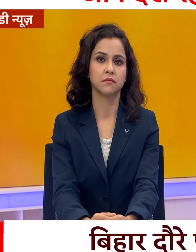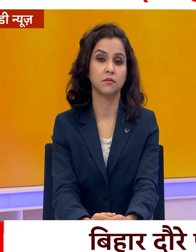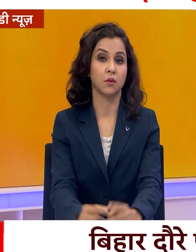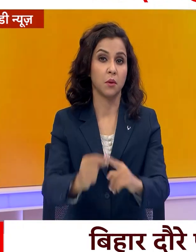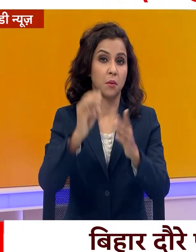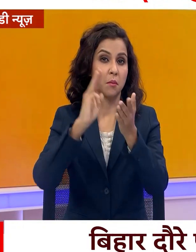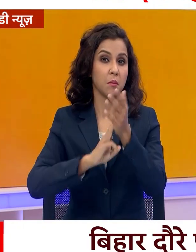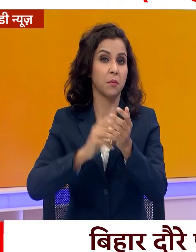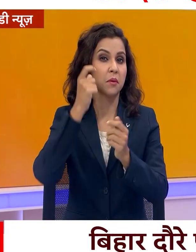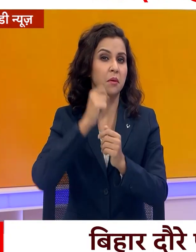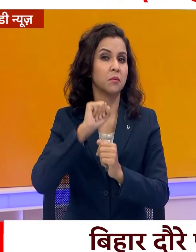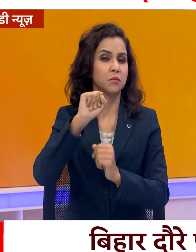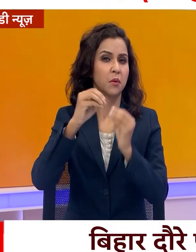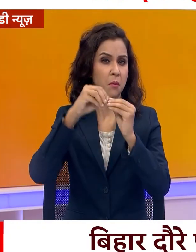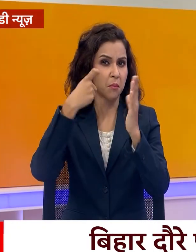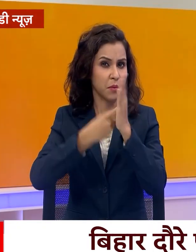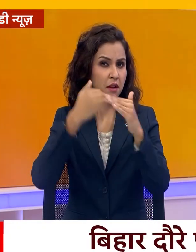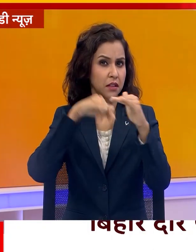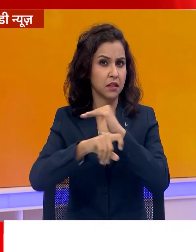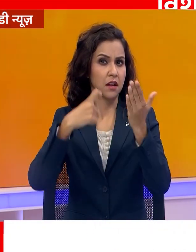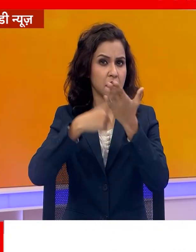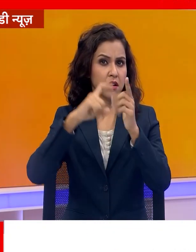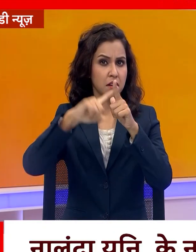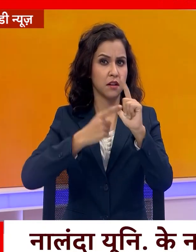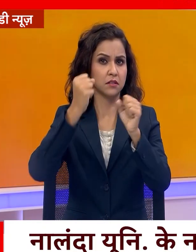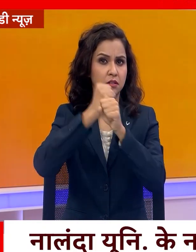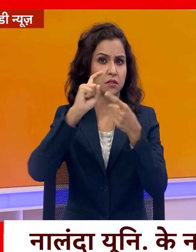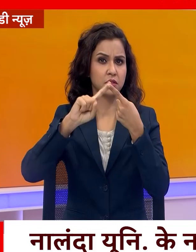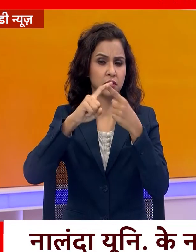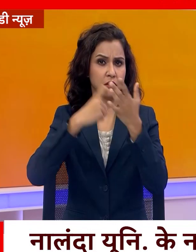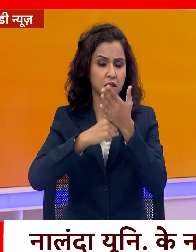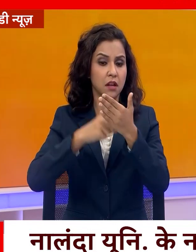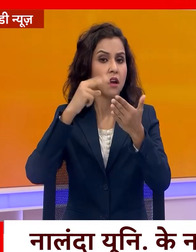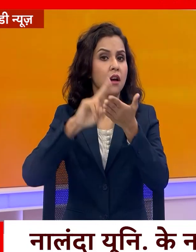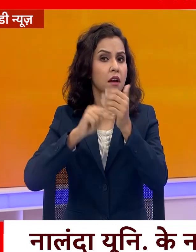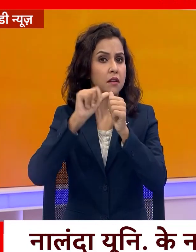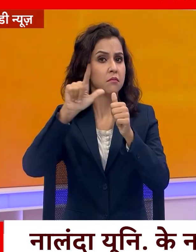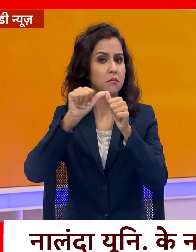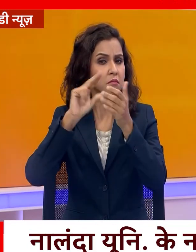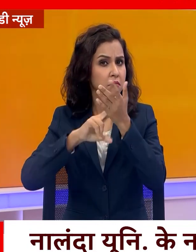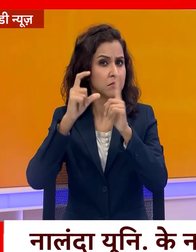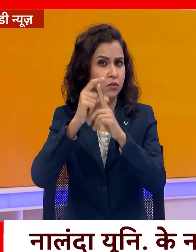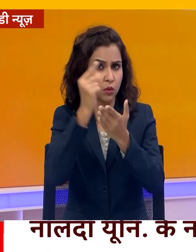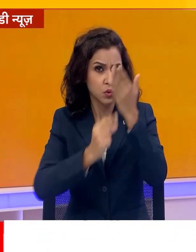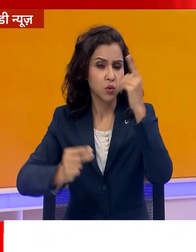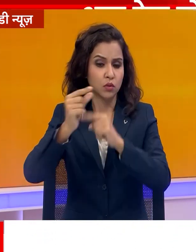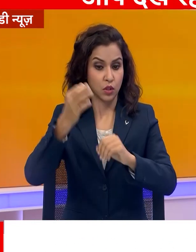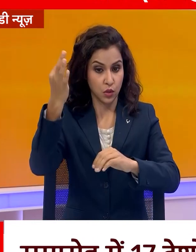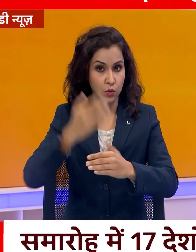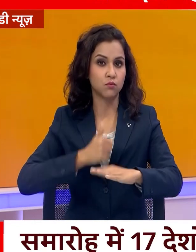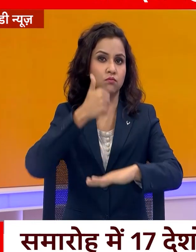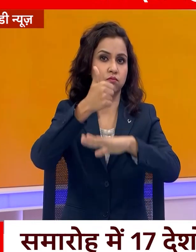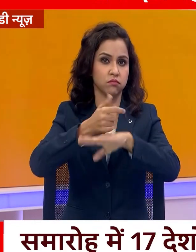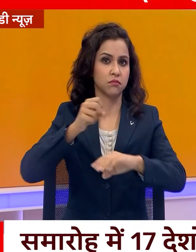प्रधानमंत्री नरेंद्र मोदी ने बिहार दौरे पर राजगीर में नालंदा विश्वविद्यालय के नवीन परिसर का उद्घाटन